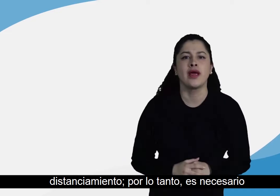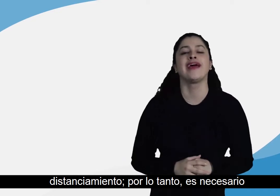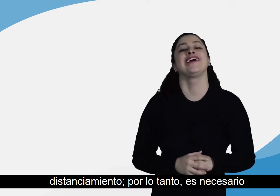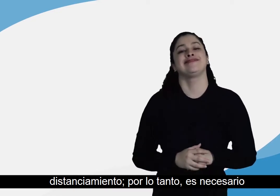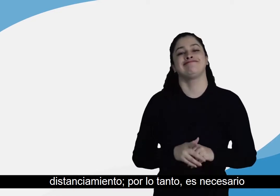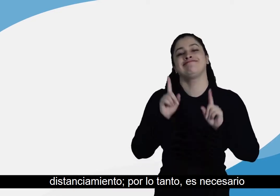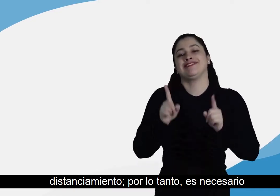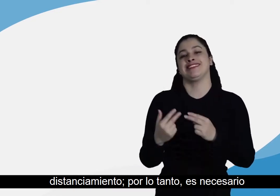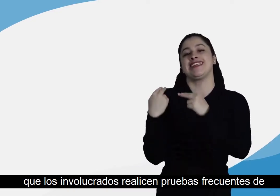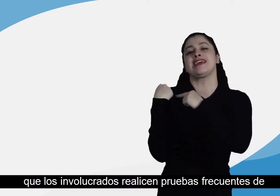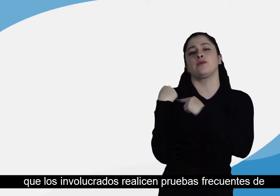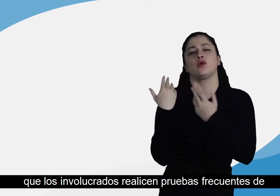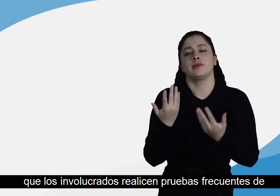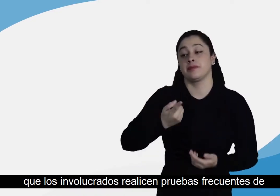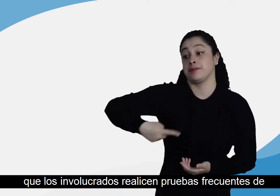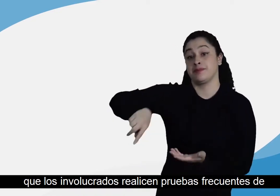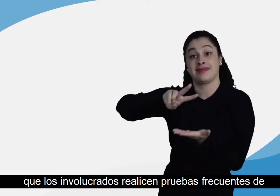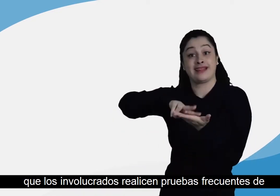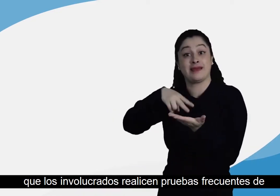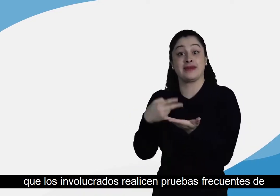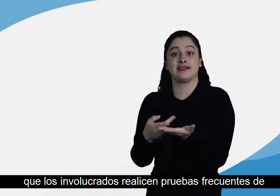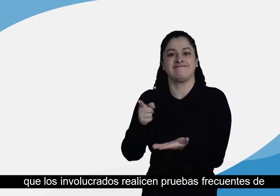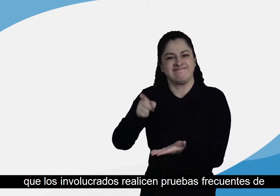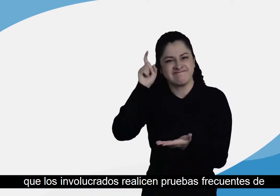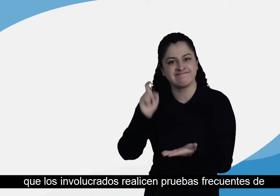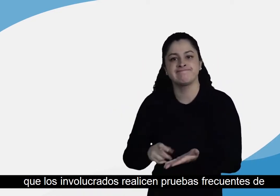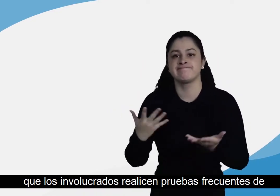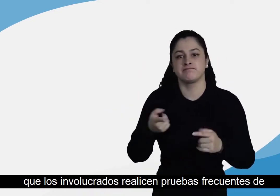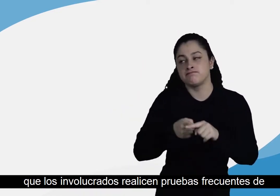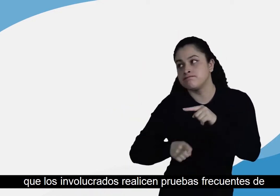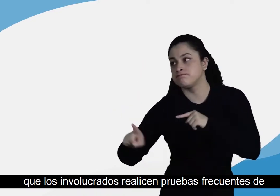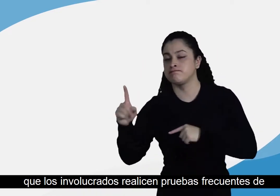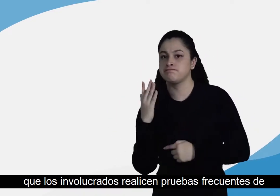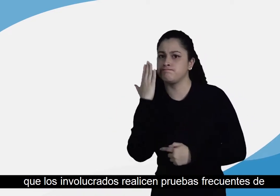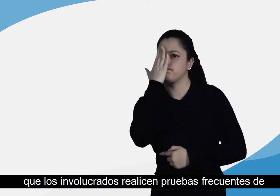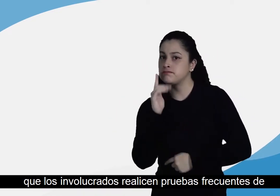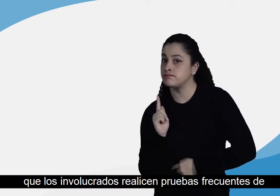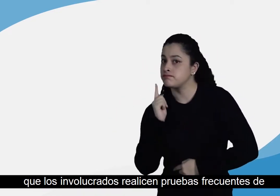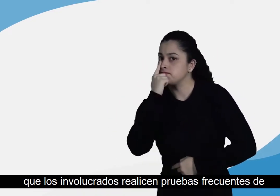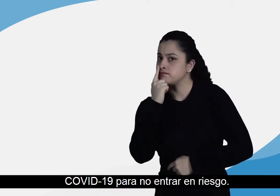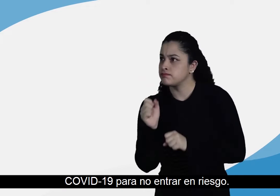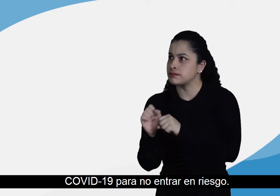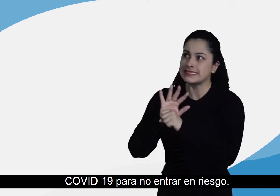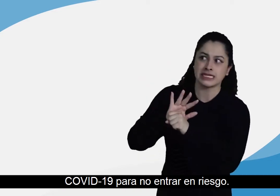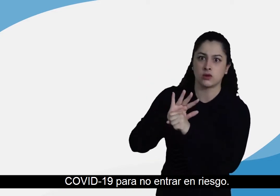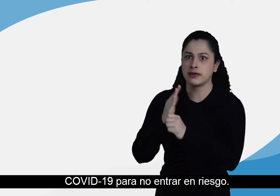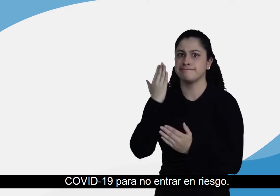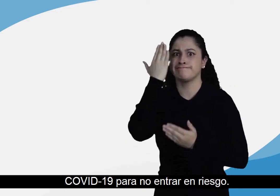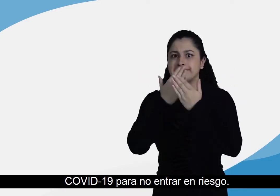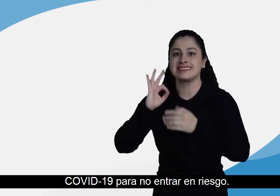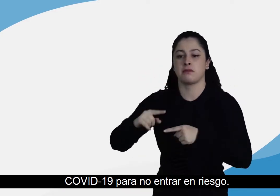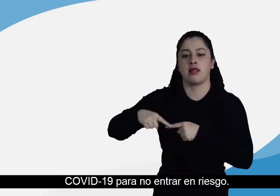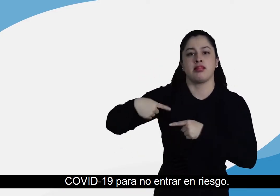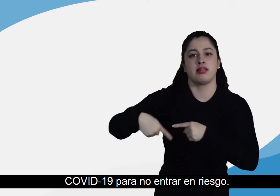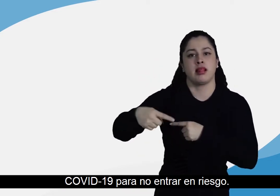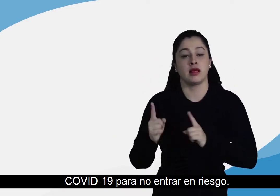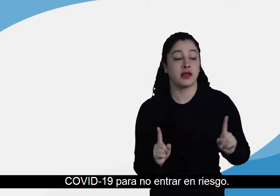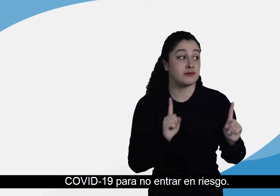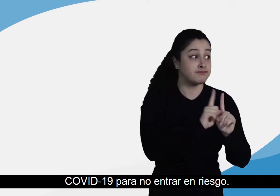tanto, es necesario que los involucrados realicen pruebas frecuentes de COVID-19 para no entrar en